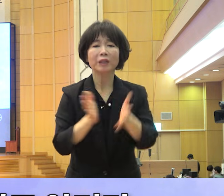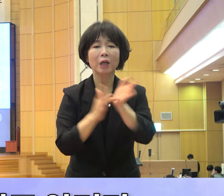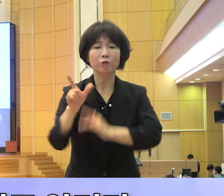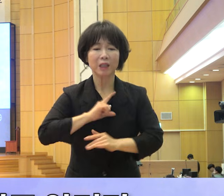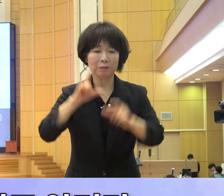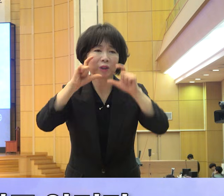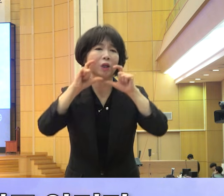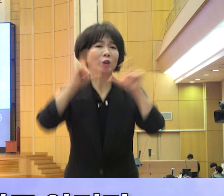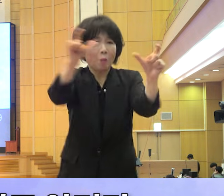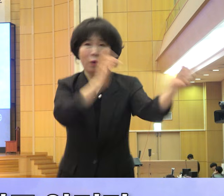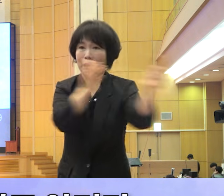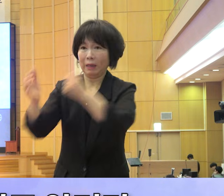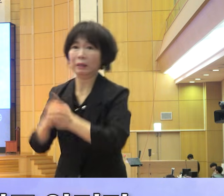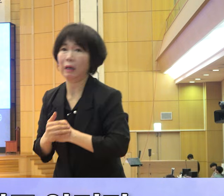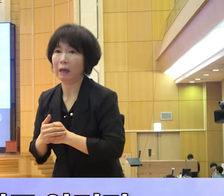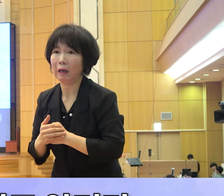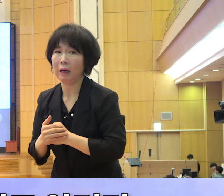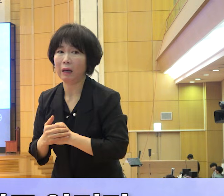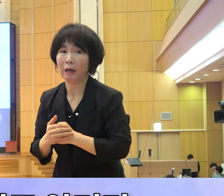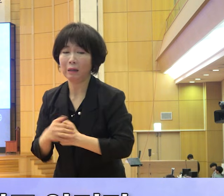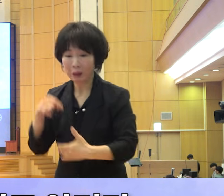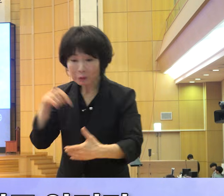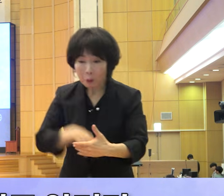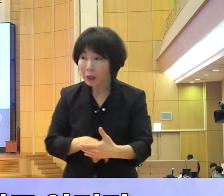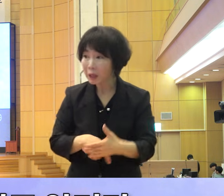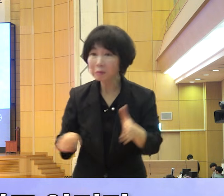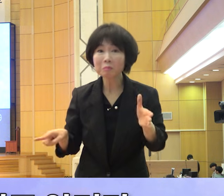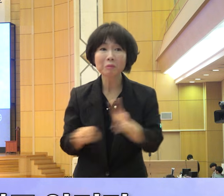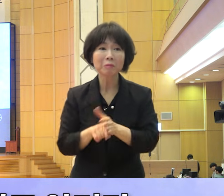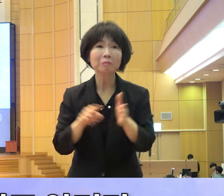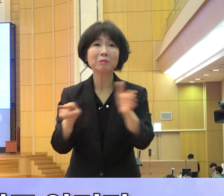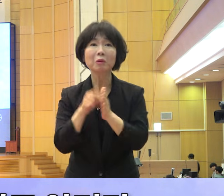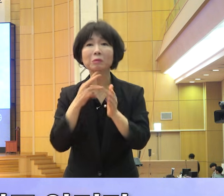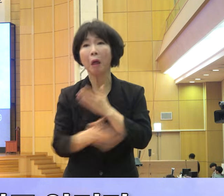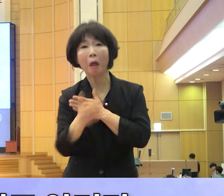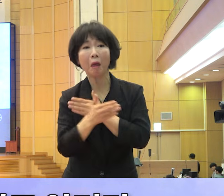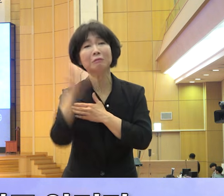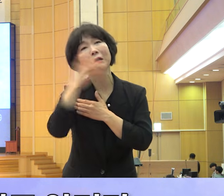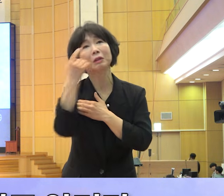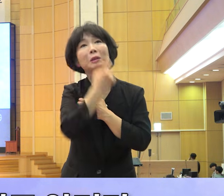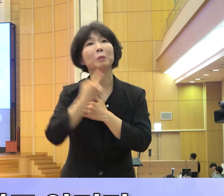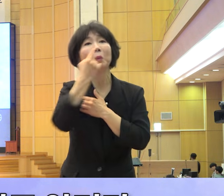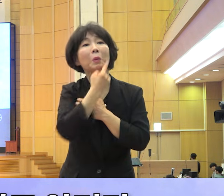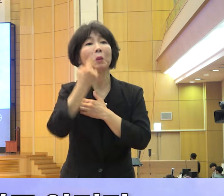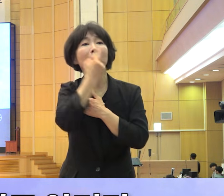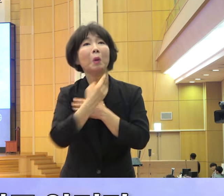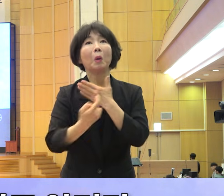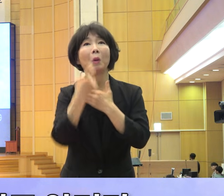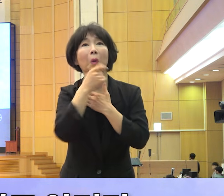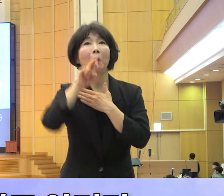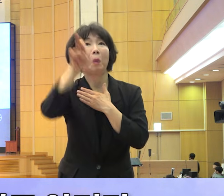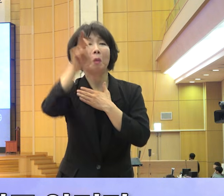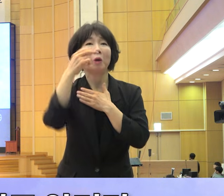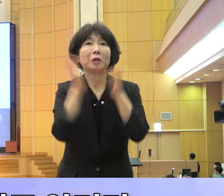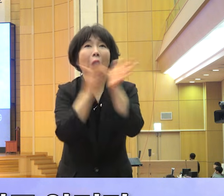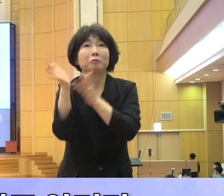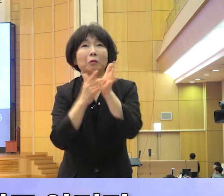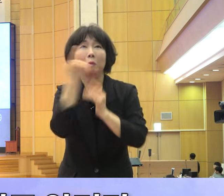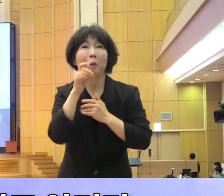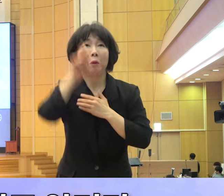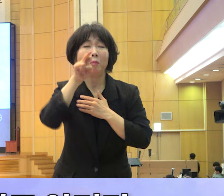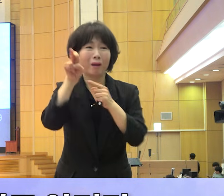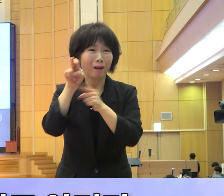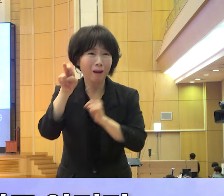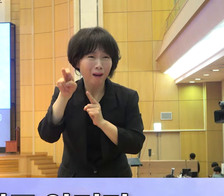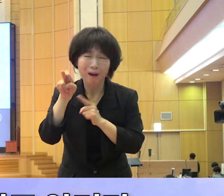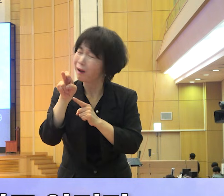해야죠. 그냥 믿음도 없고 알지도 못하고 그냥 형식적으로 기도할 때